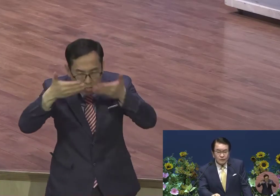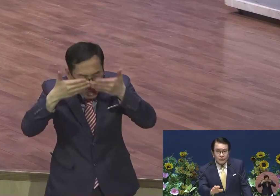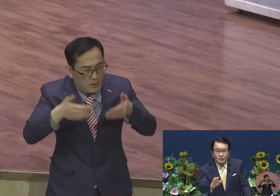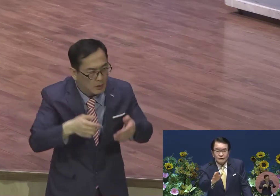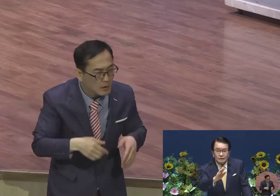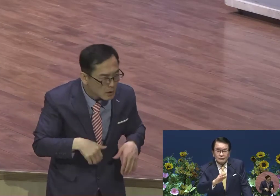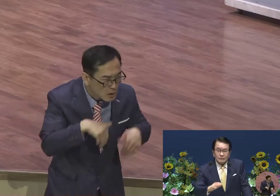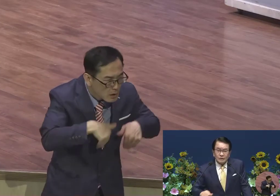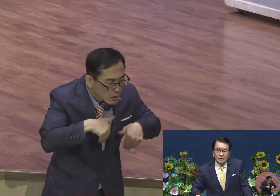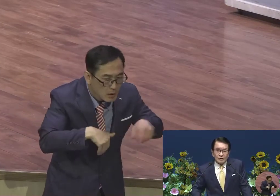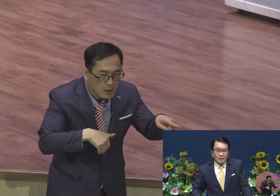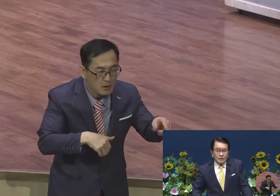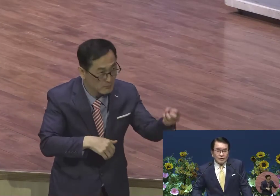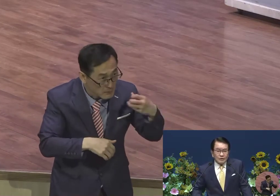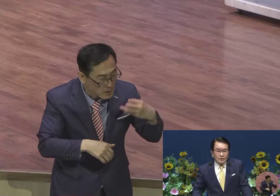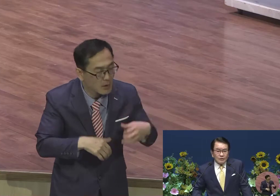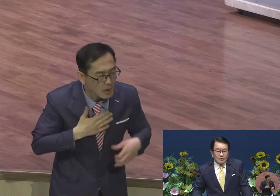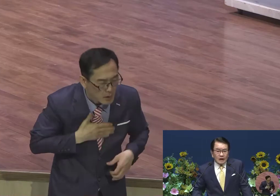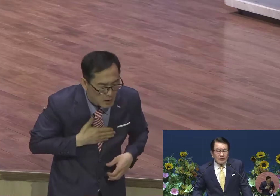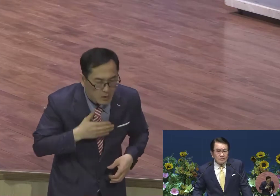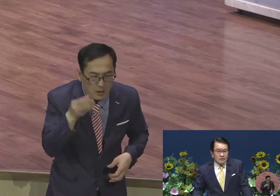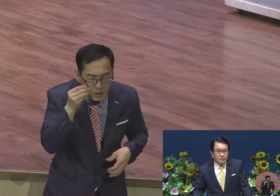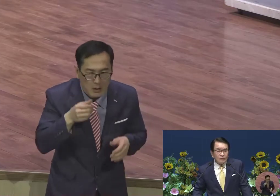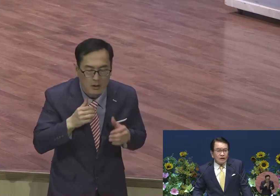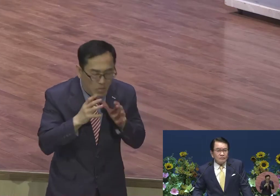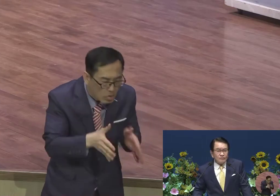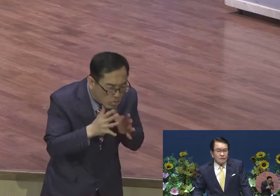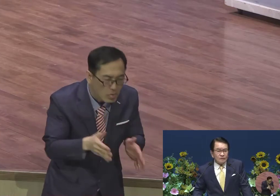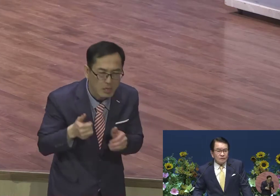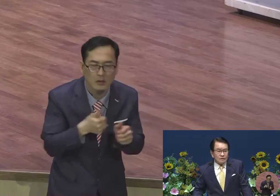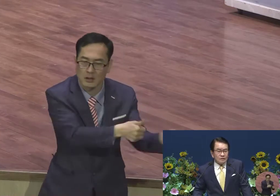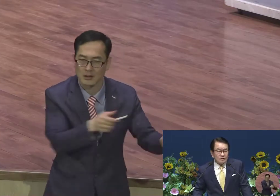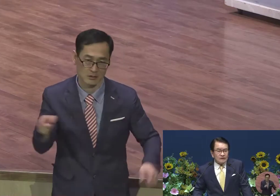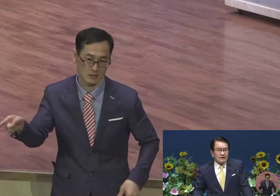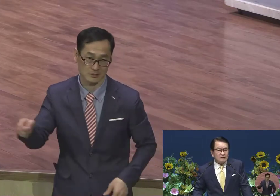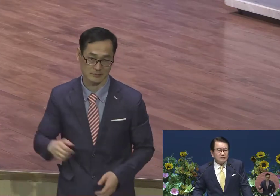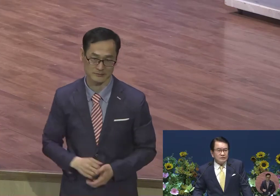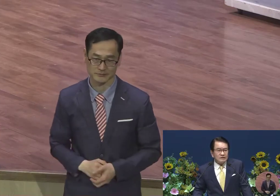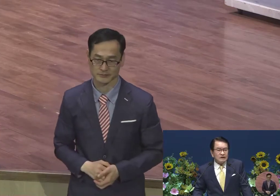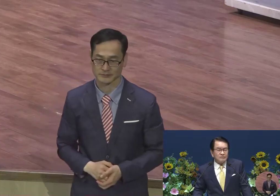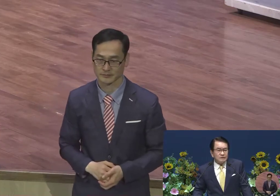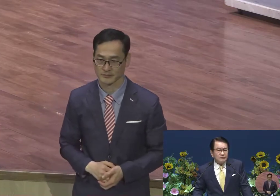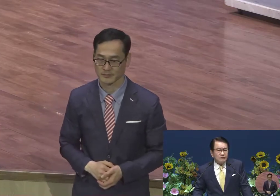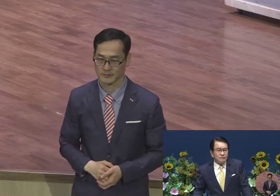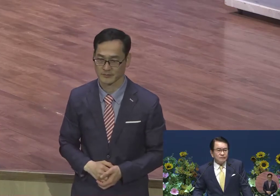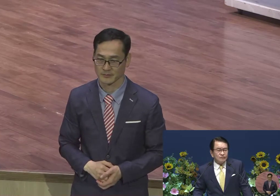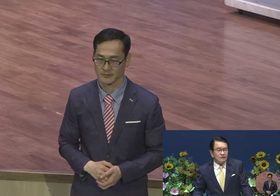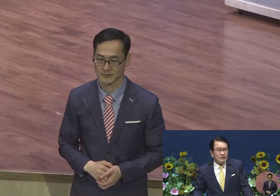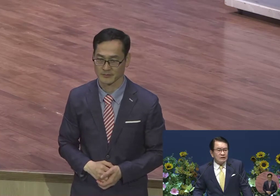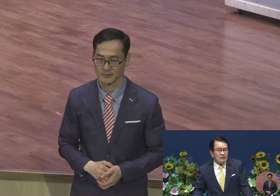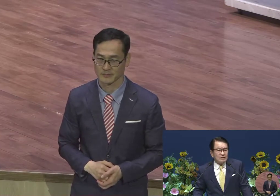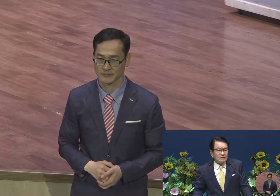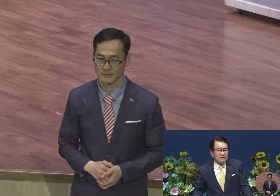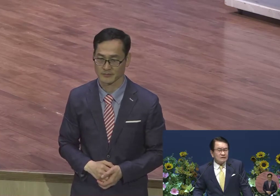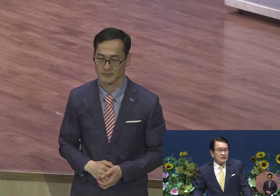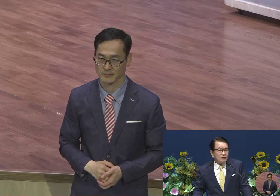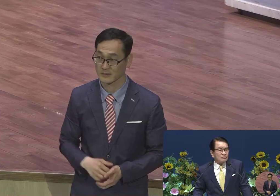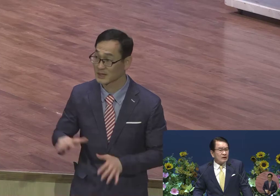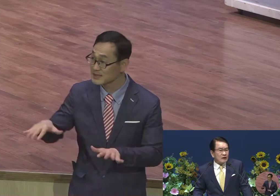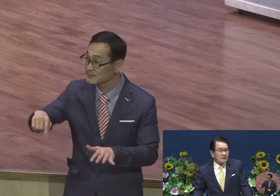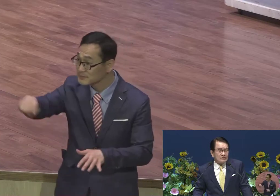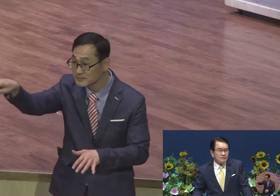우리 교회 지금 강승무 하는 분들 40년 30년 무속생활 하다가